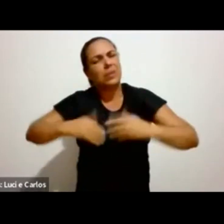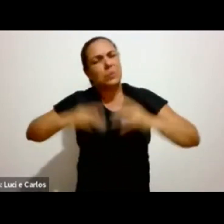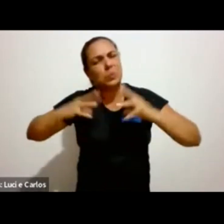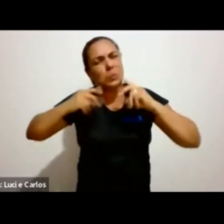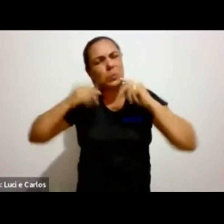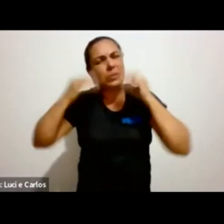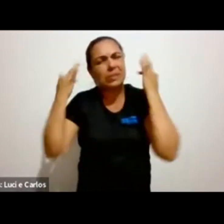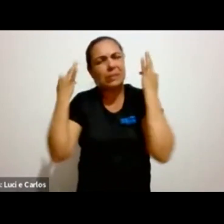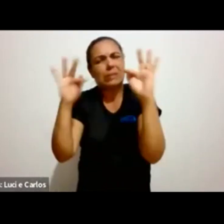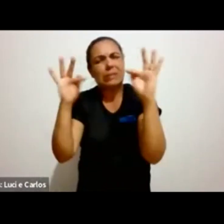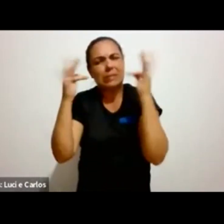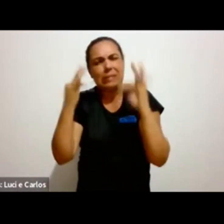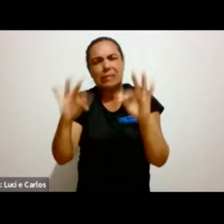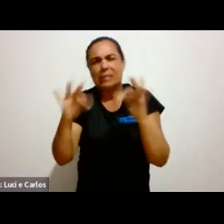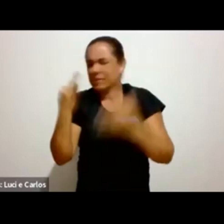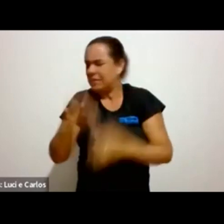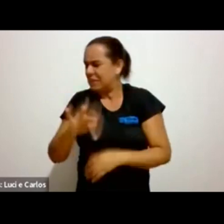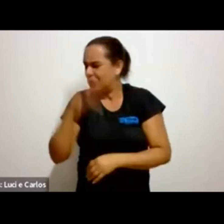pessoa não pode nem ser tocada.